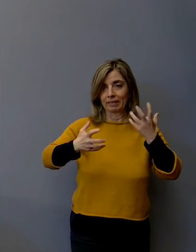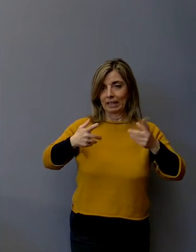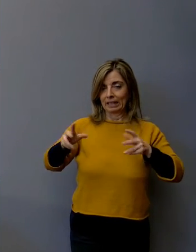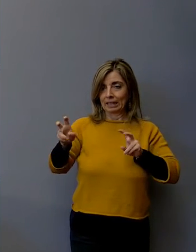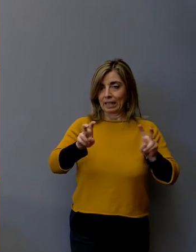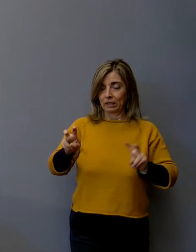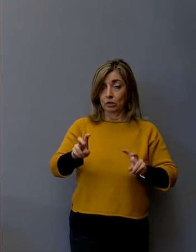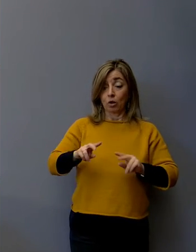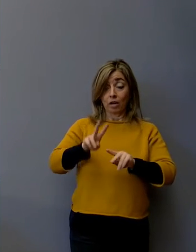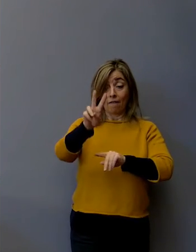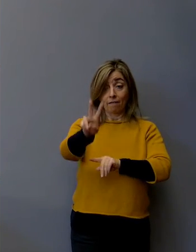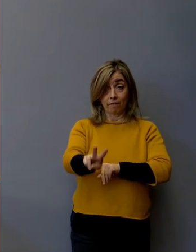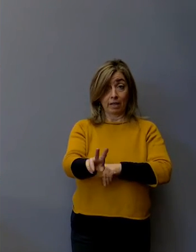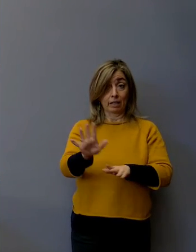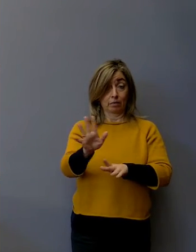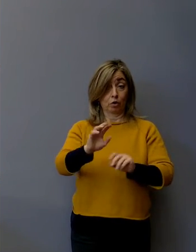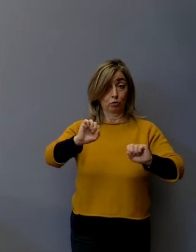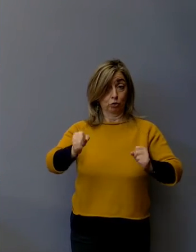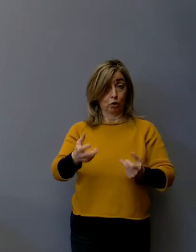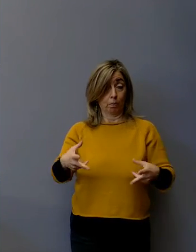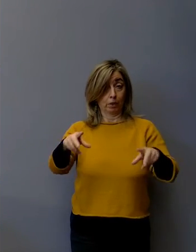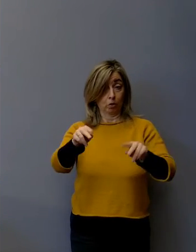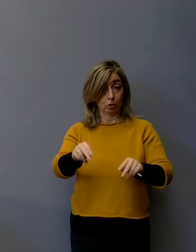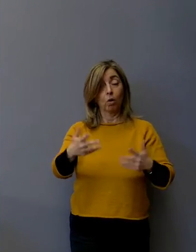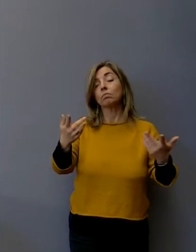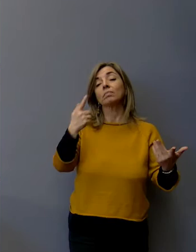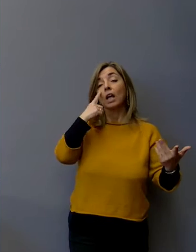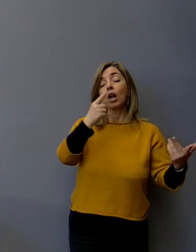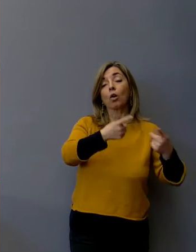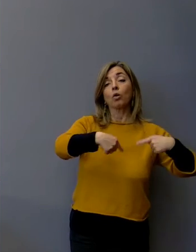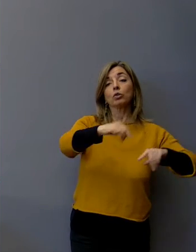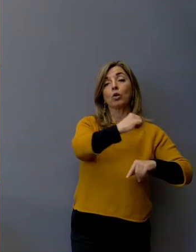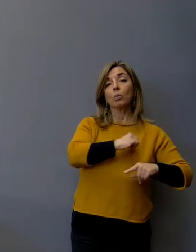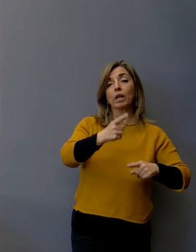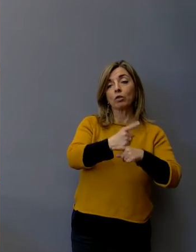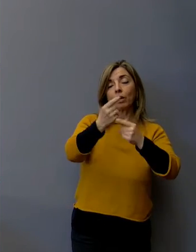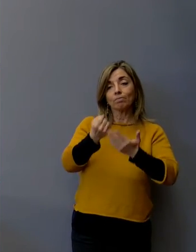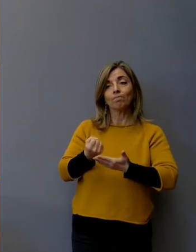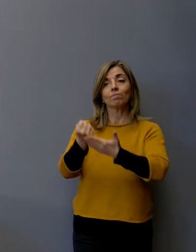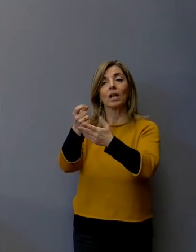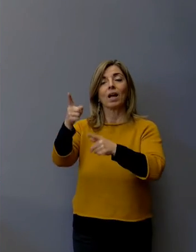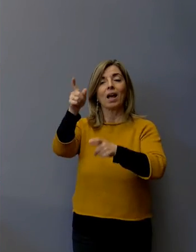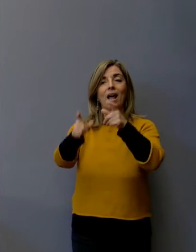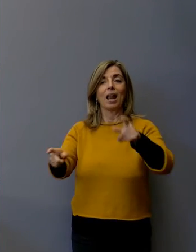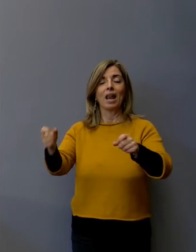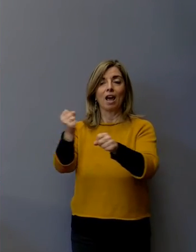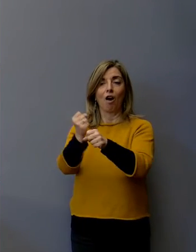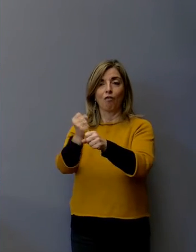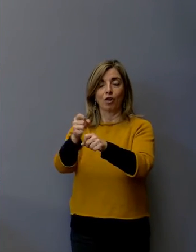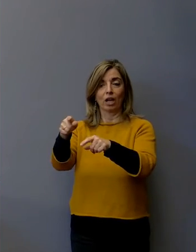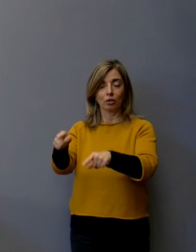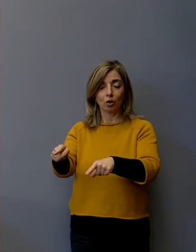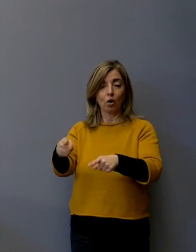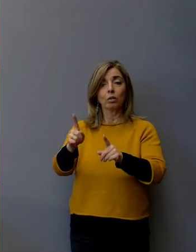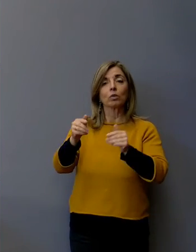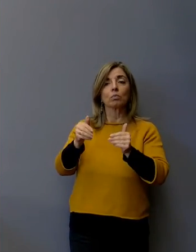che il consiglio comunale esprimesse sostegno ai lavoratori e richiamasse le parti al dovere di non abbandonare il metodo della concertazione soprattutto in un